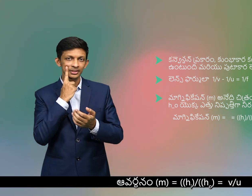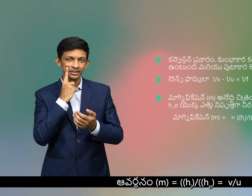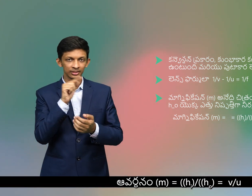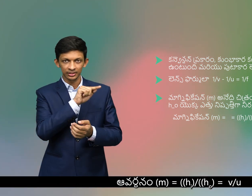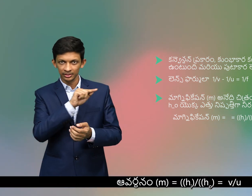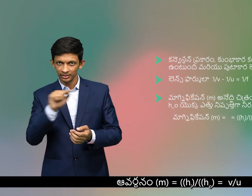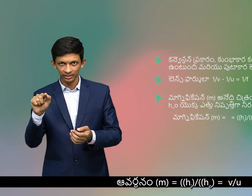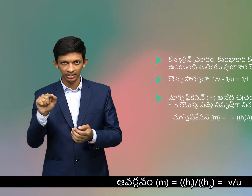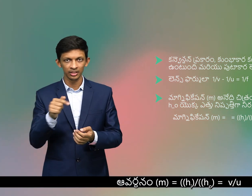hi/ho